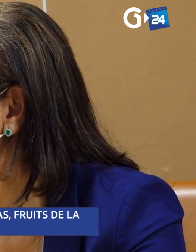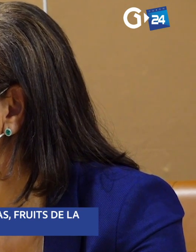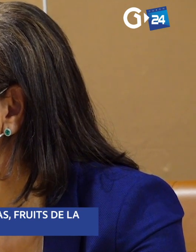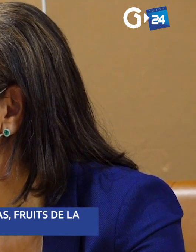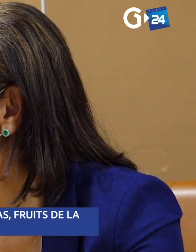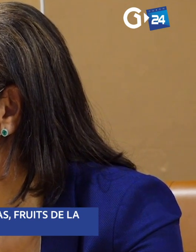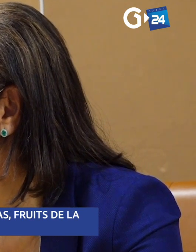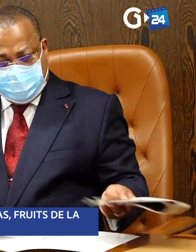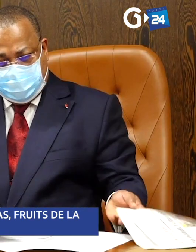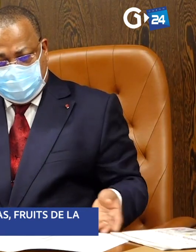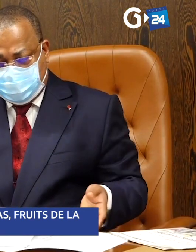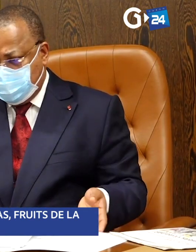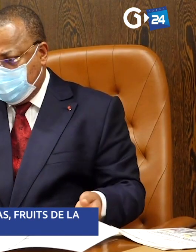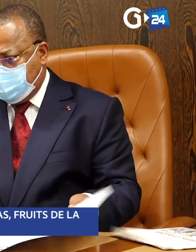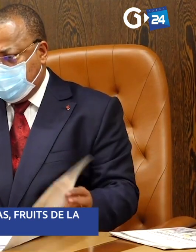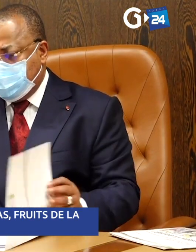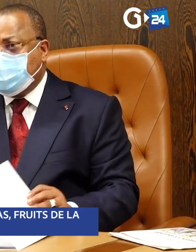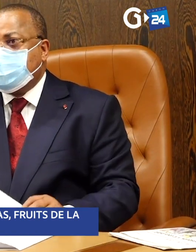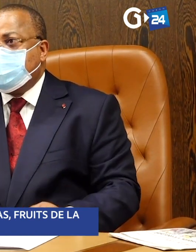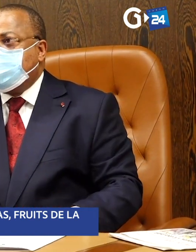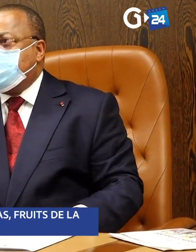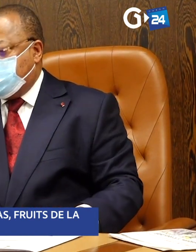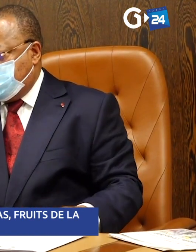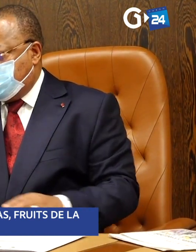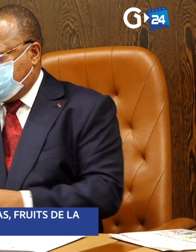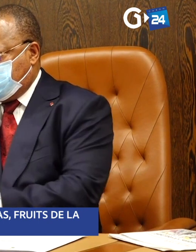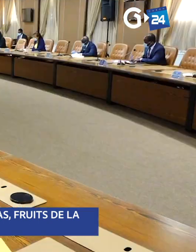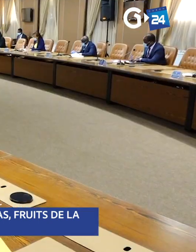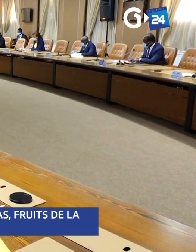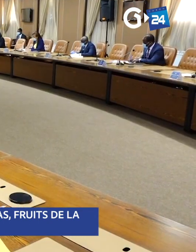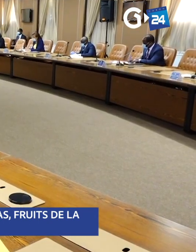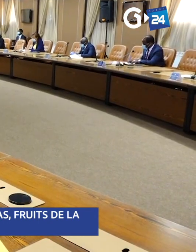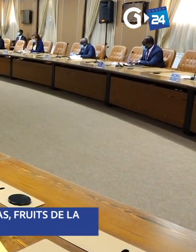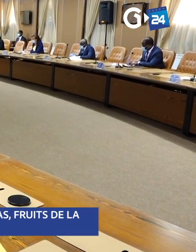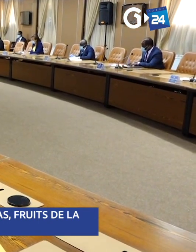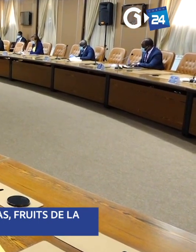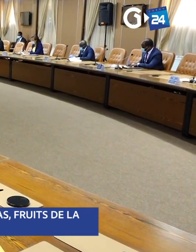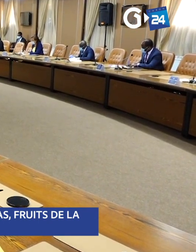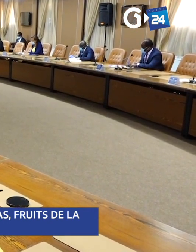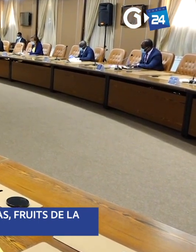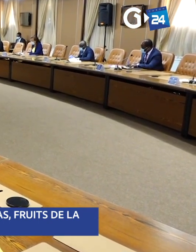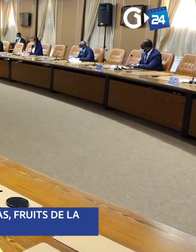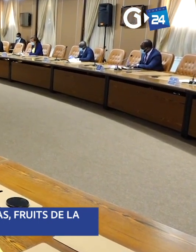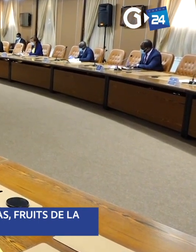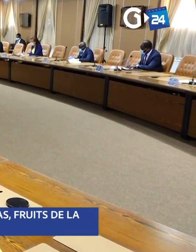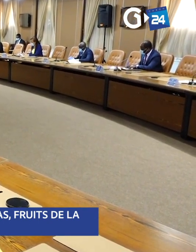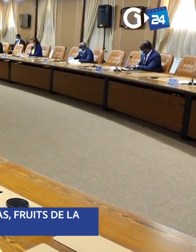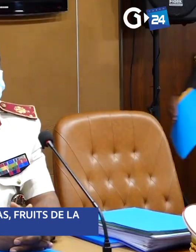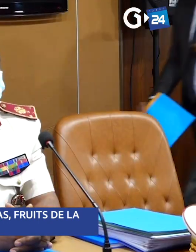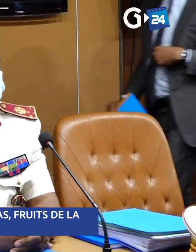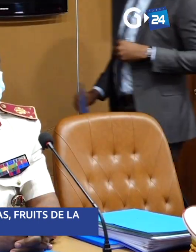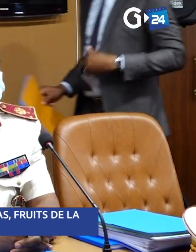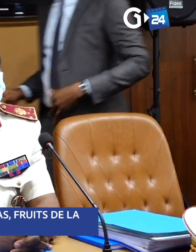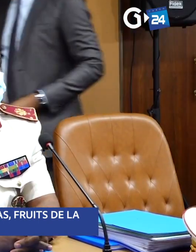Le slogan partout était le même: le coronavirus n'est pas un jeu. Au grand malheur des autorités, la population a